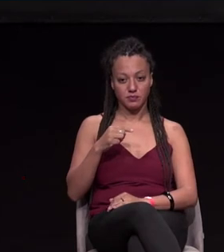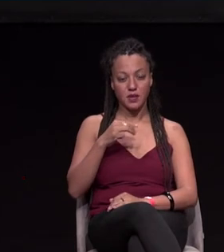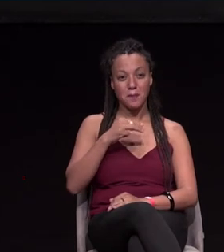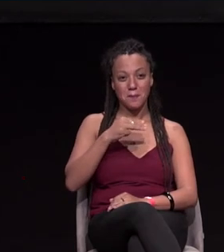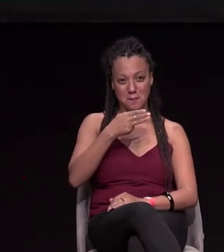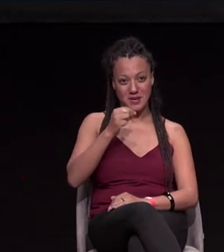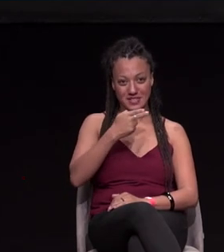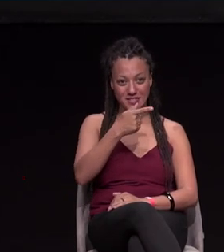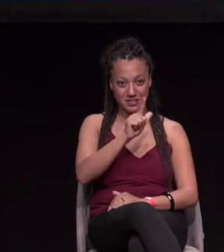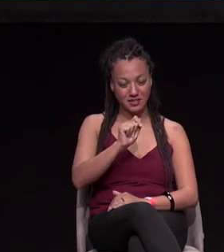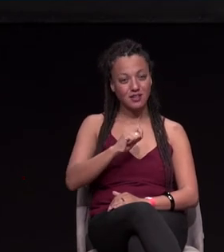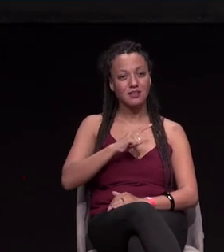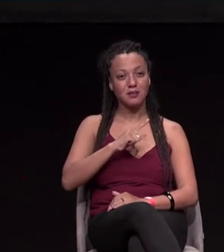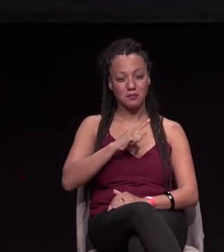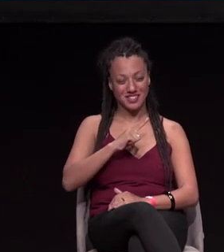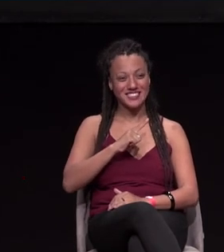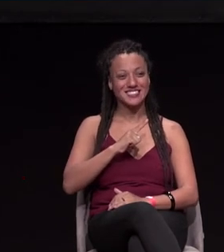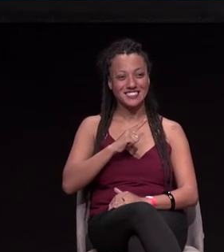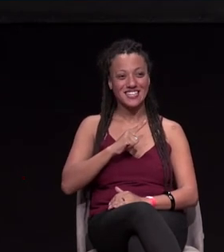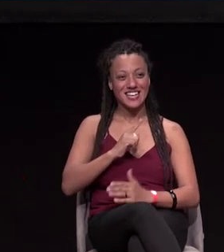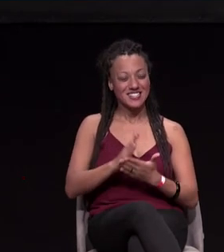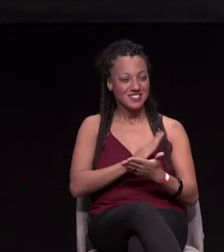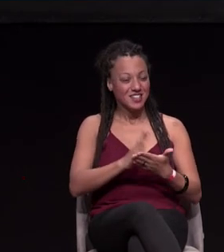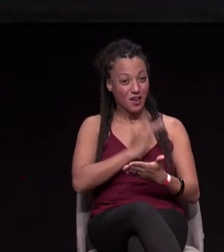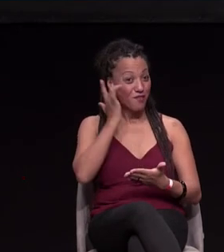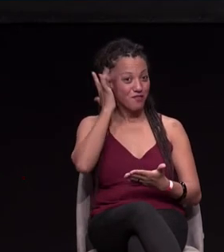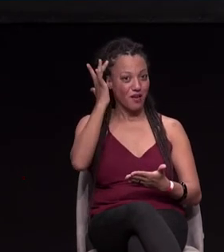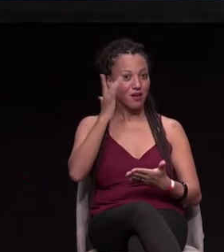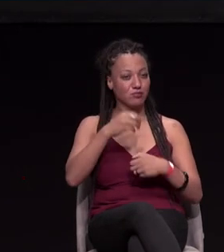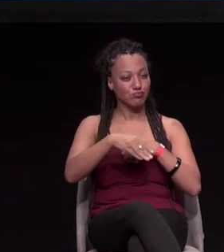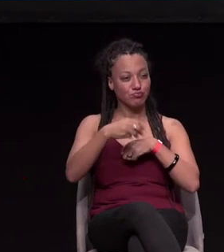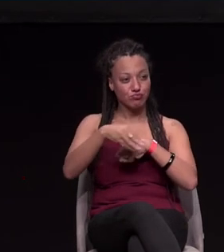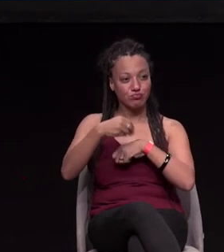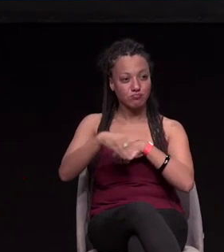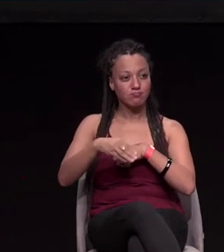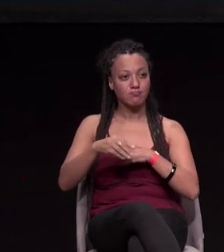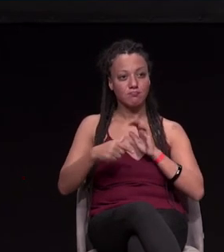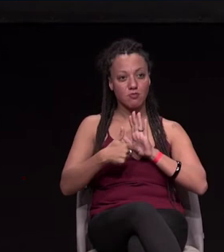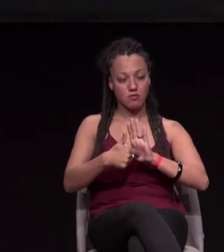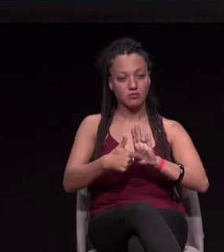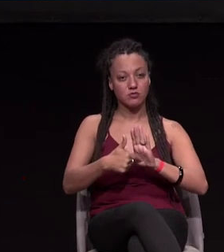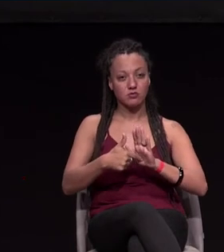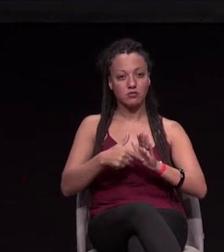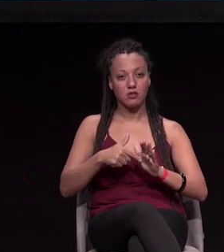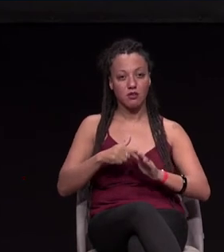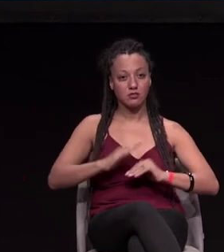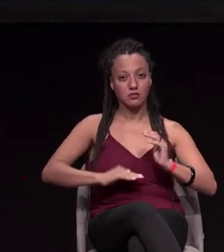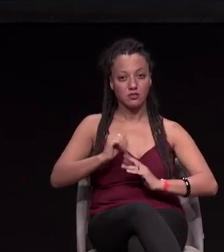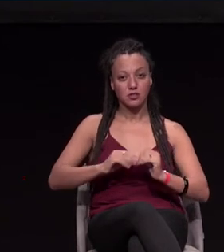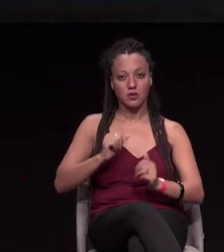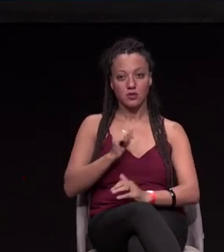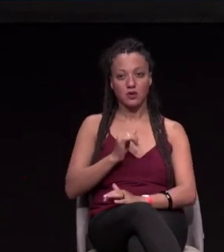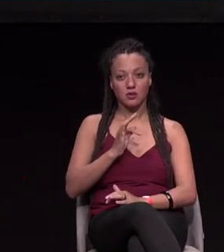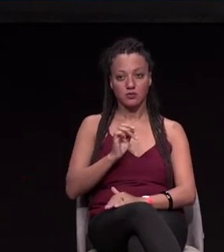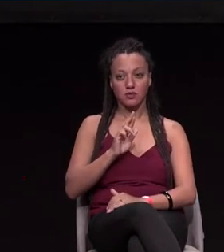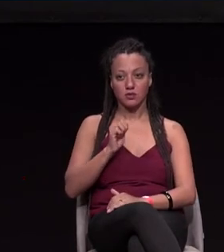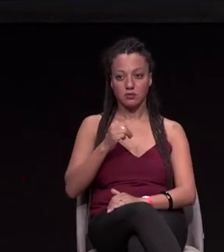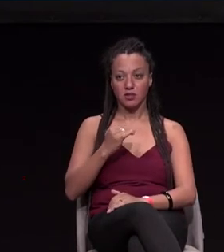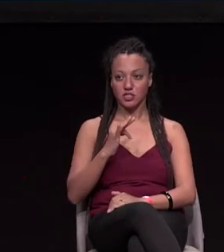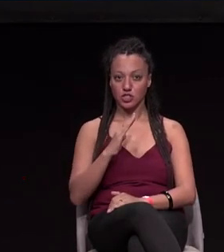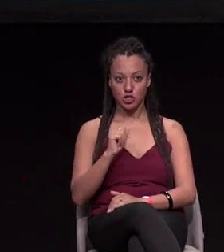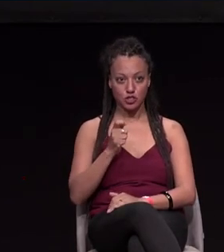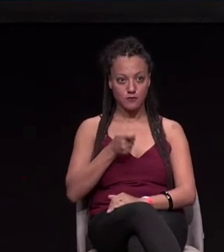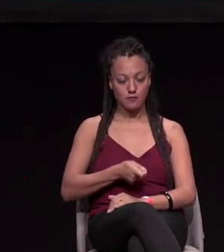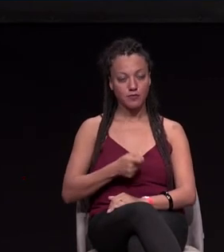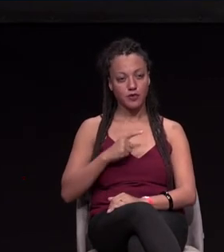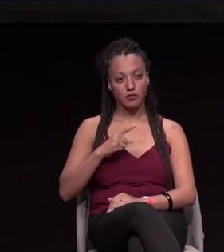é bem didático e da ação afirmativa né e vai trazer assim é começa com a história da arte africana então